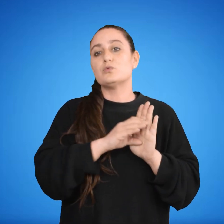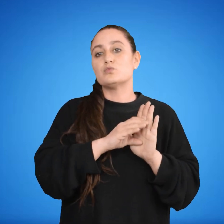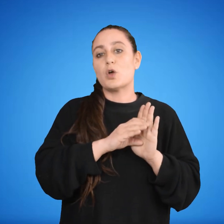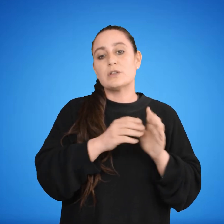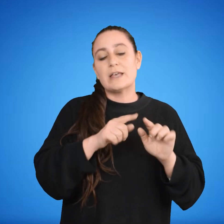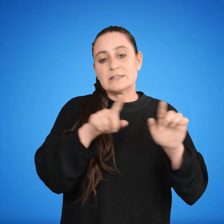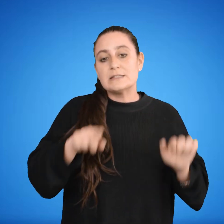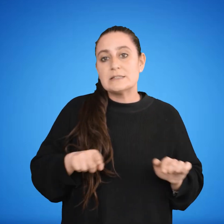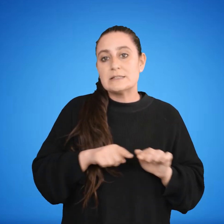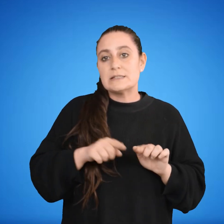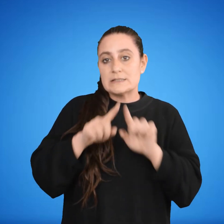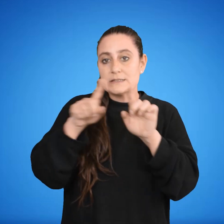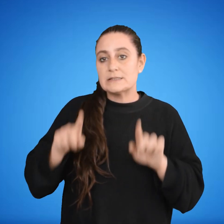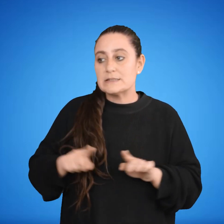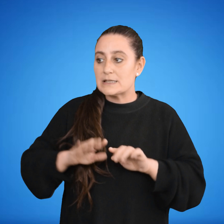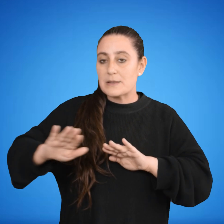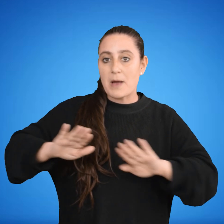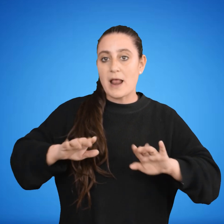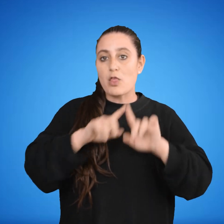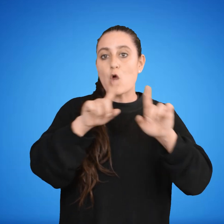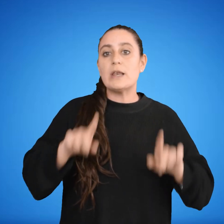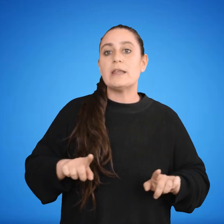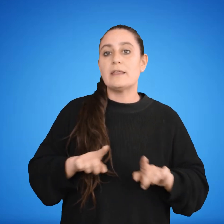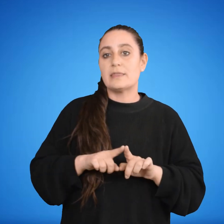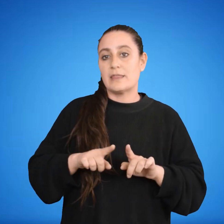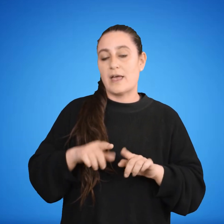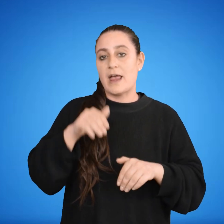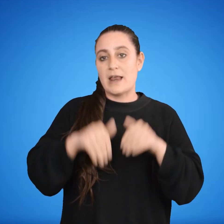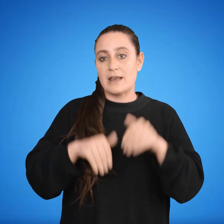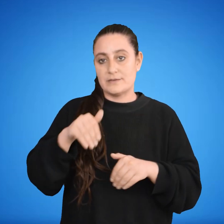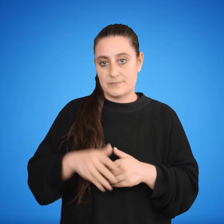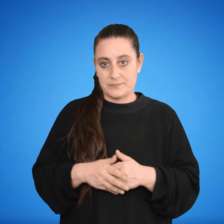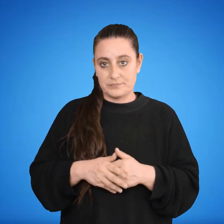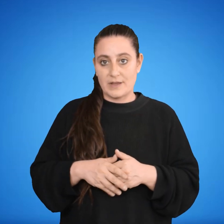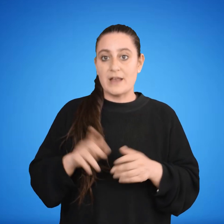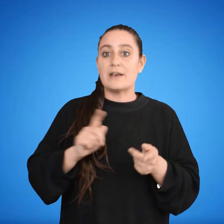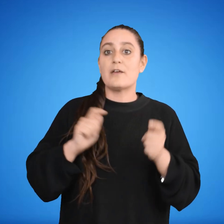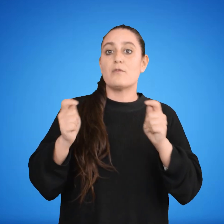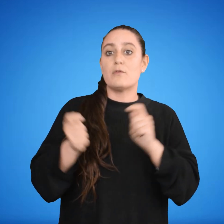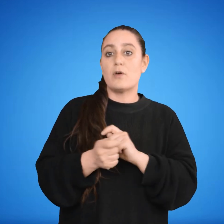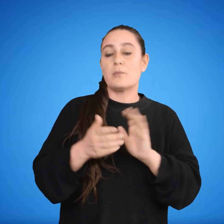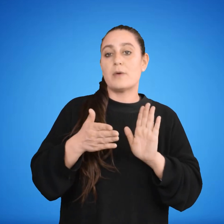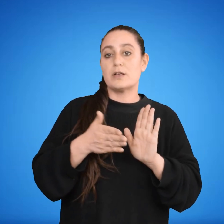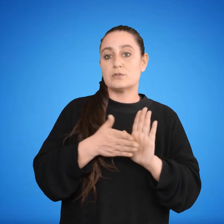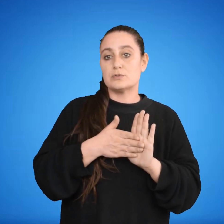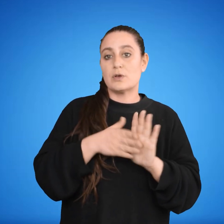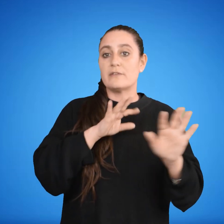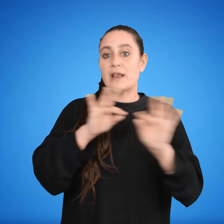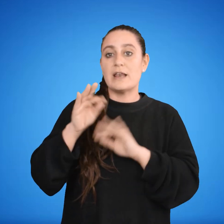con independencia de las listas de elección. Cuando las reformas se refieran a la elección de cargos electivos, al ser